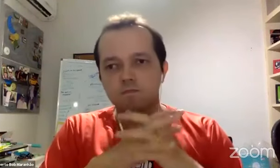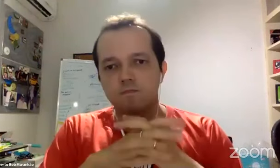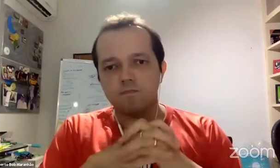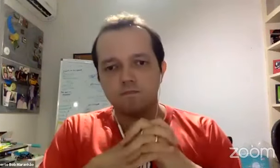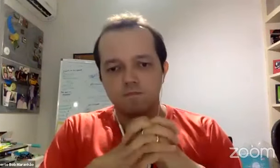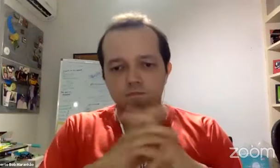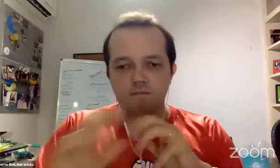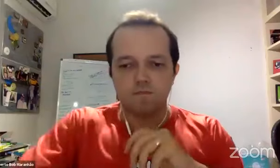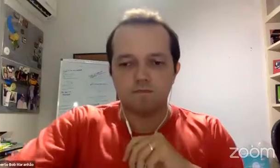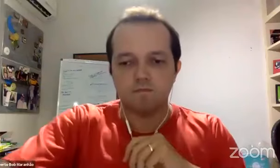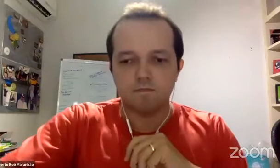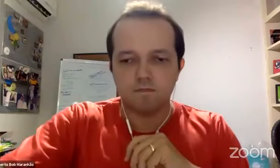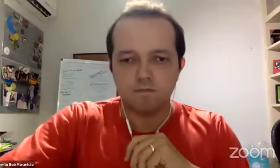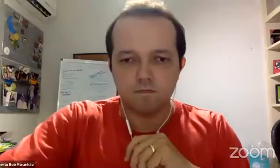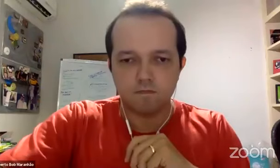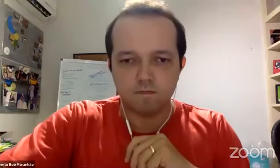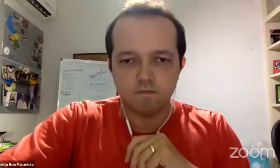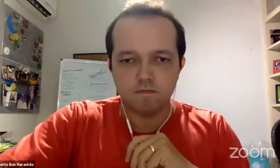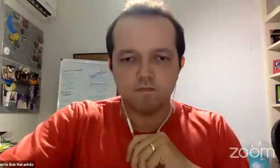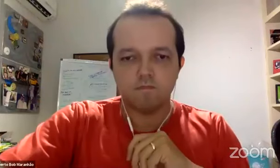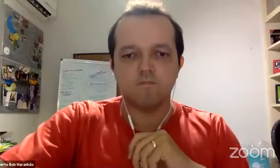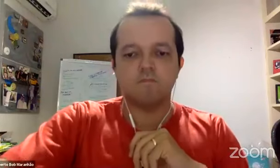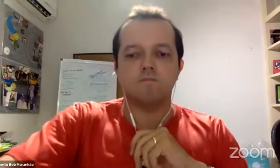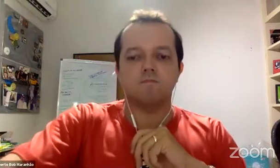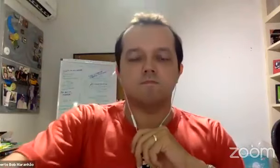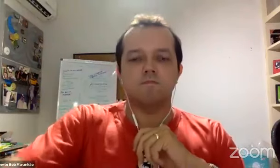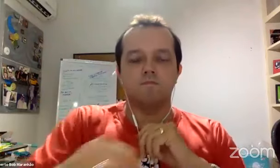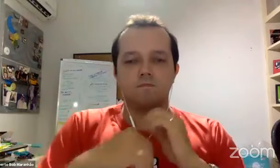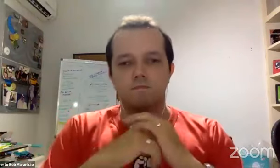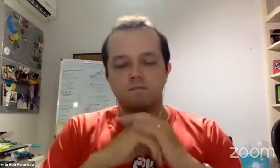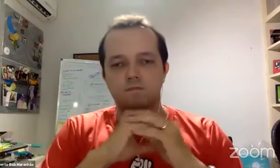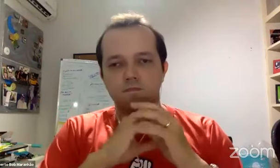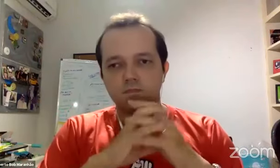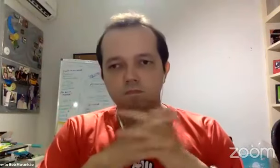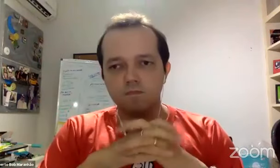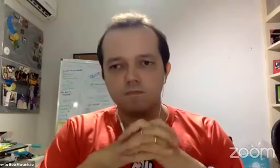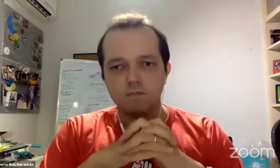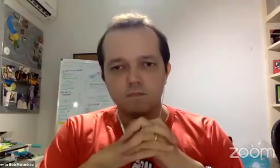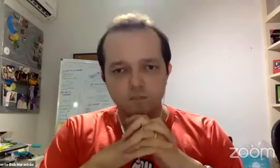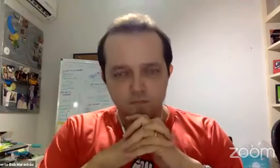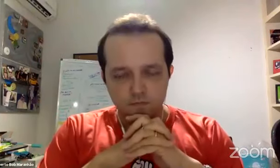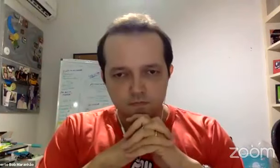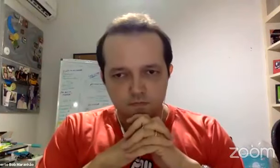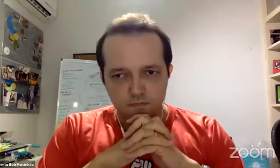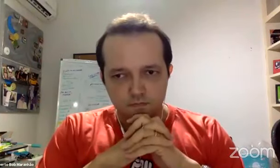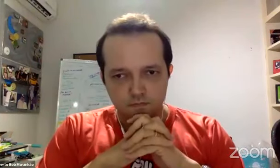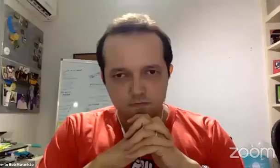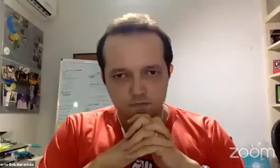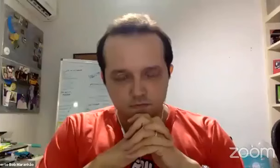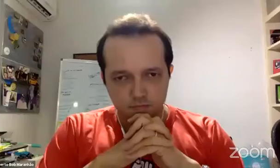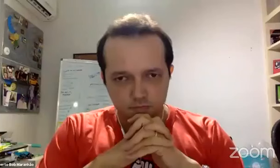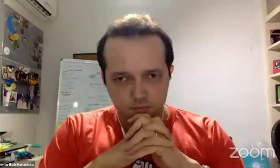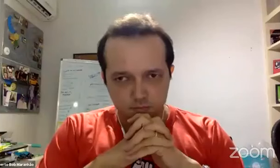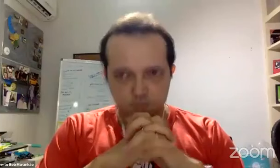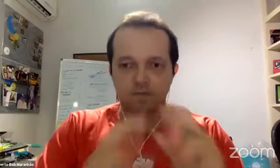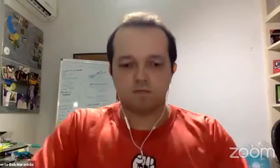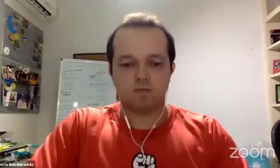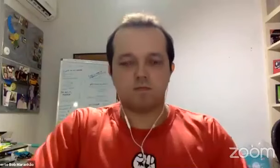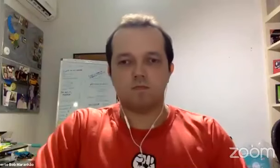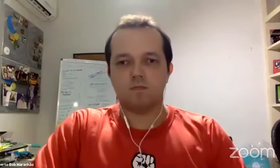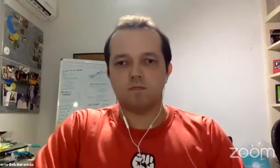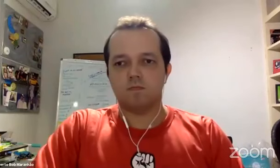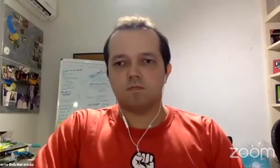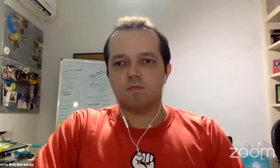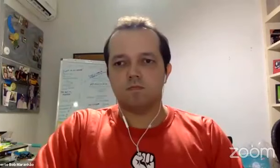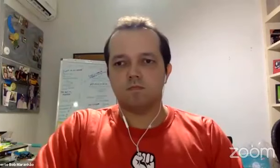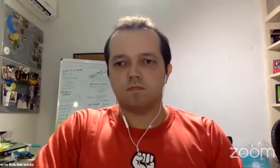é trágico, pungente, revelador, né? Bom, eu não vou falar muito, eu já queria passar. Nós temos 3